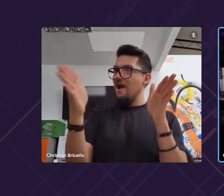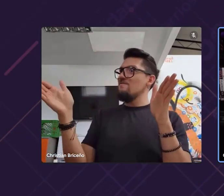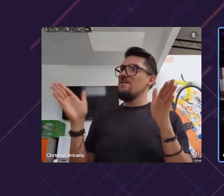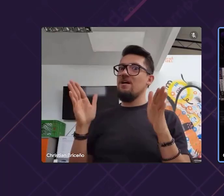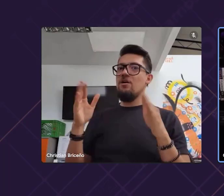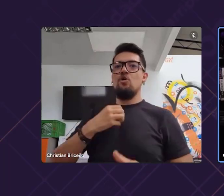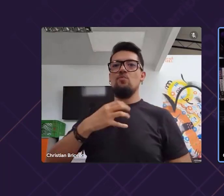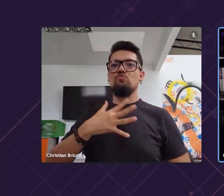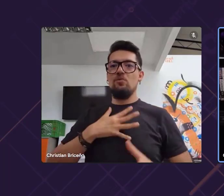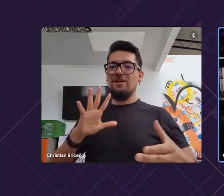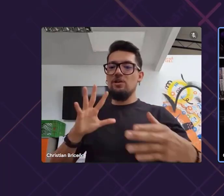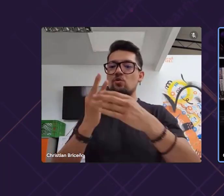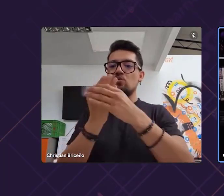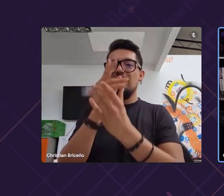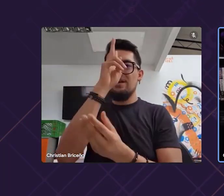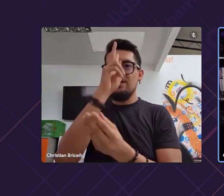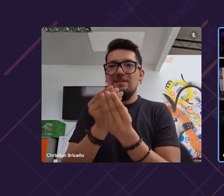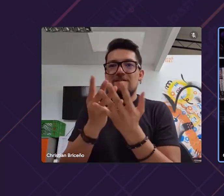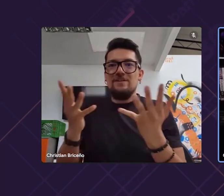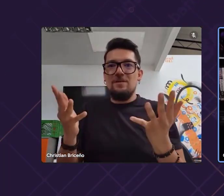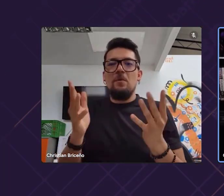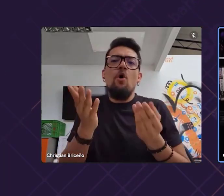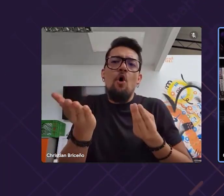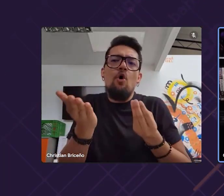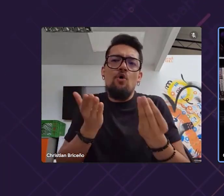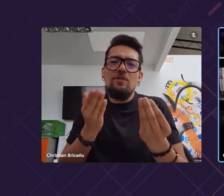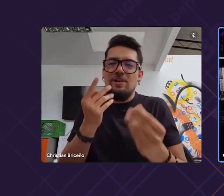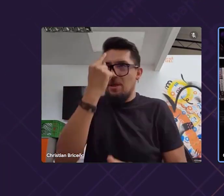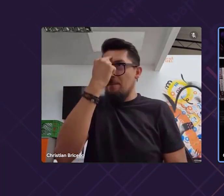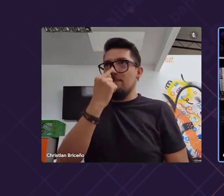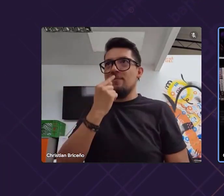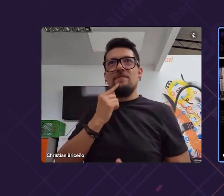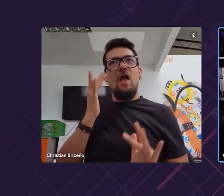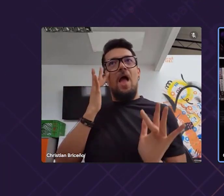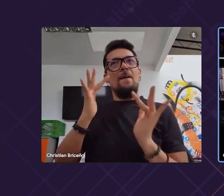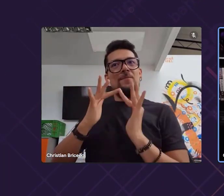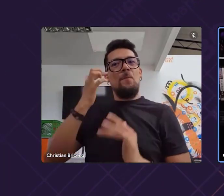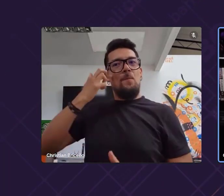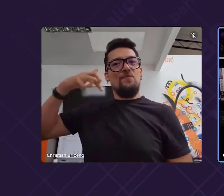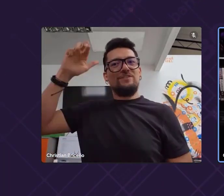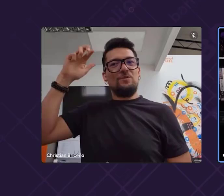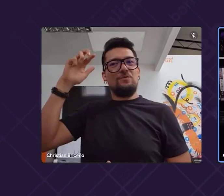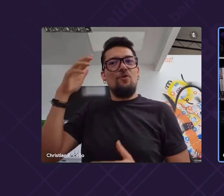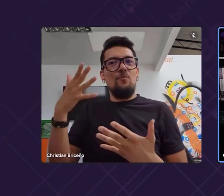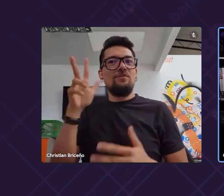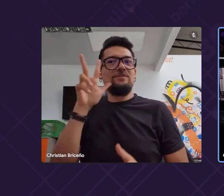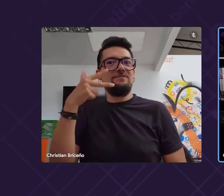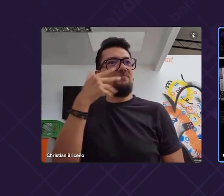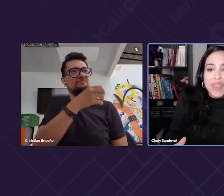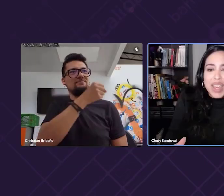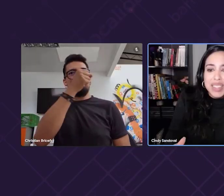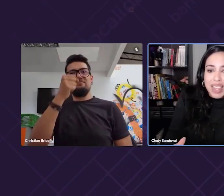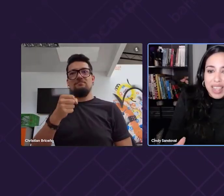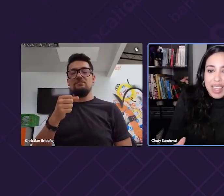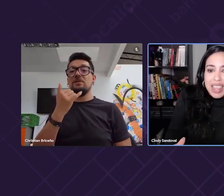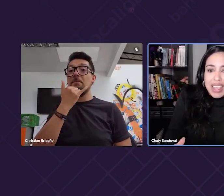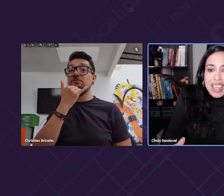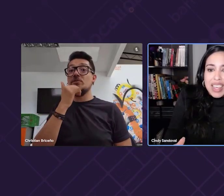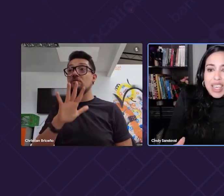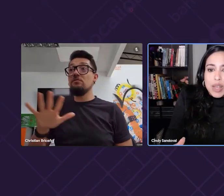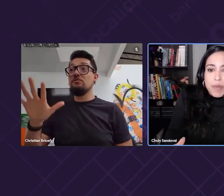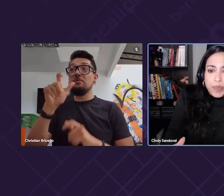también. Digamos que la oportunidad de la diversidad es bastante amplia, es bastante